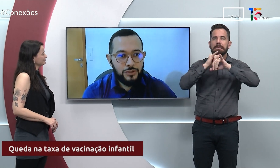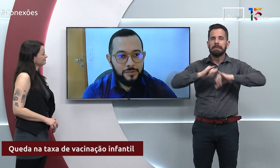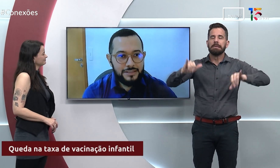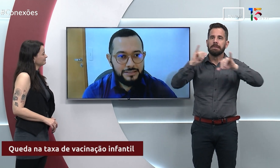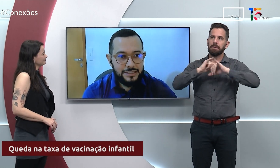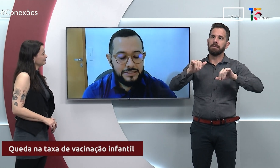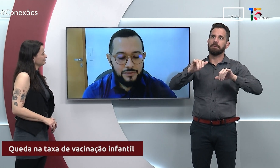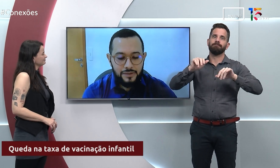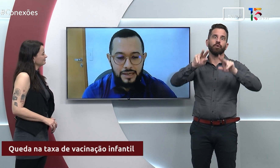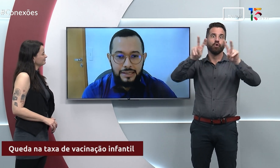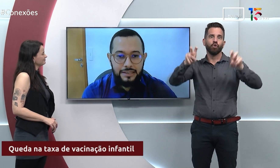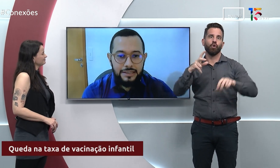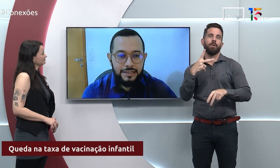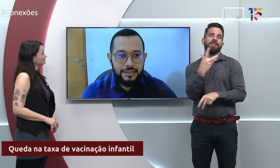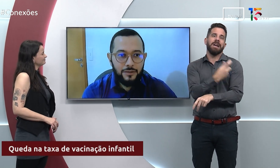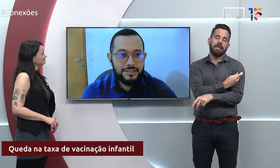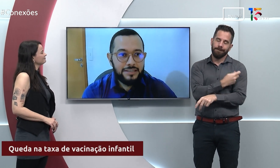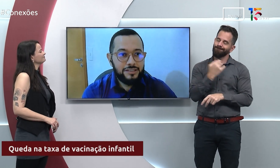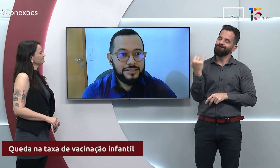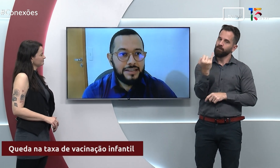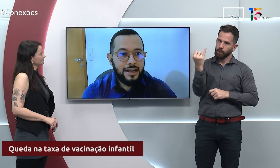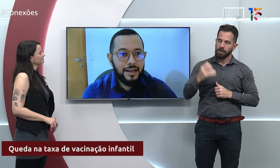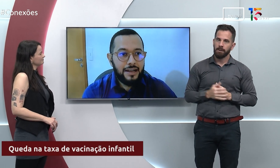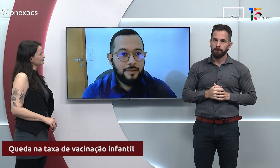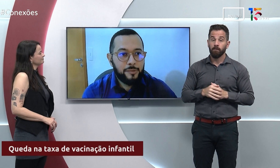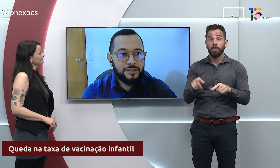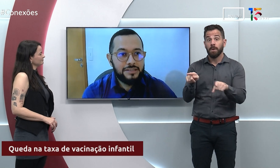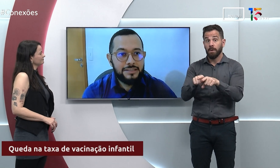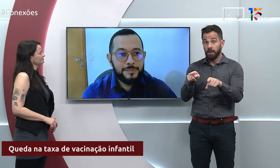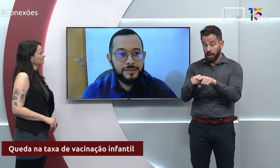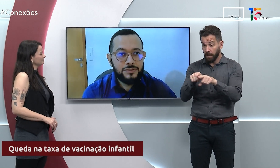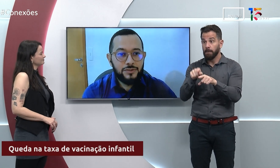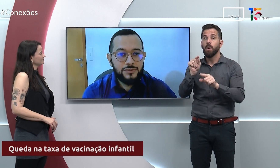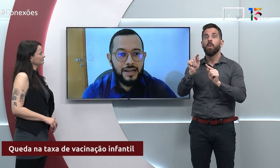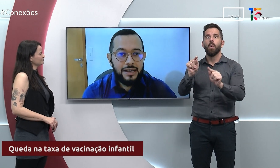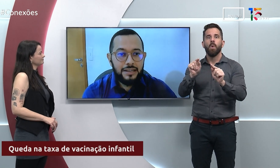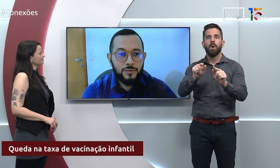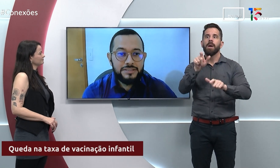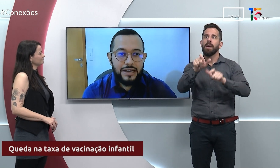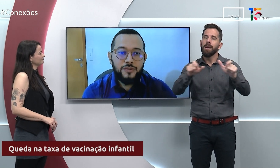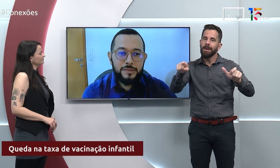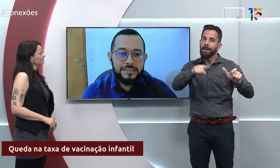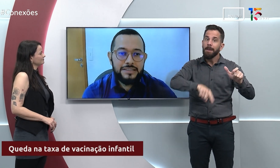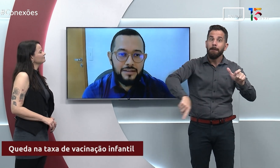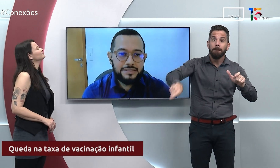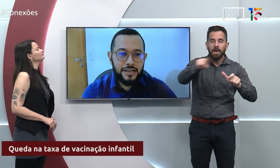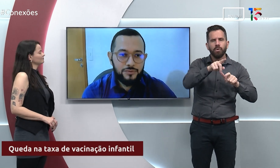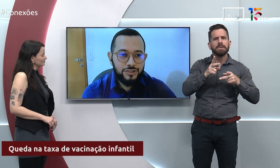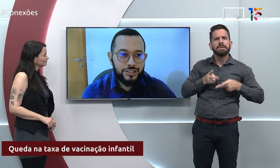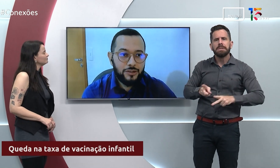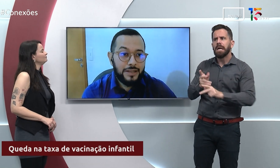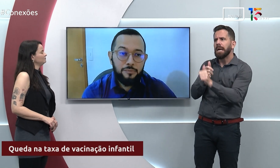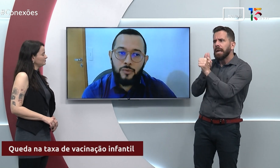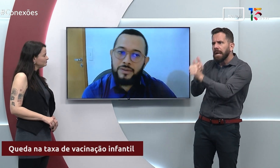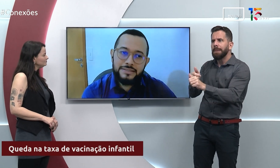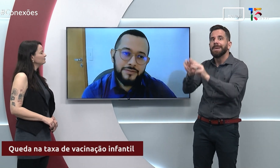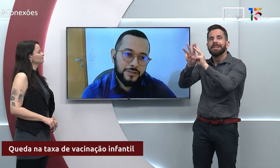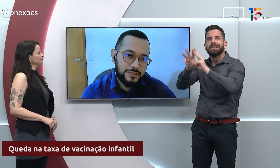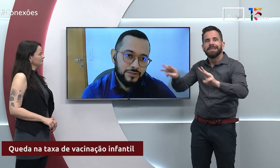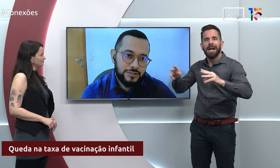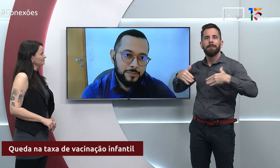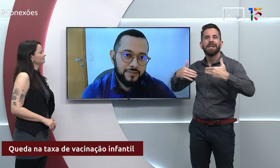assunto sobre vacinação. E gostaria de destacar a importância das pessoas consultarem o site do Ministério da Saúde, que contém